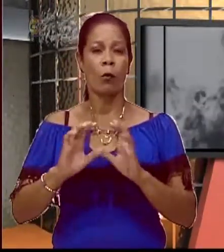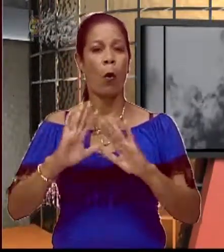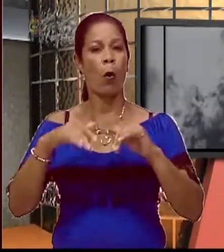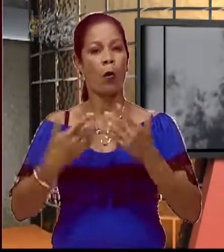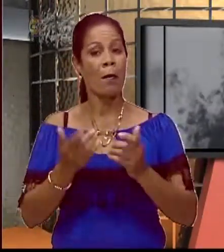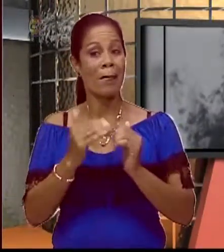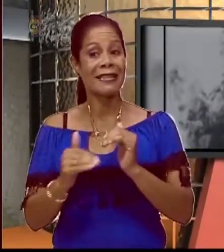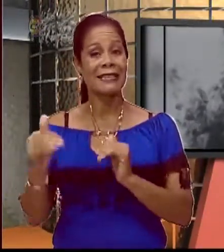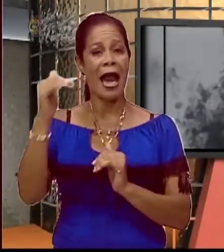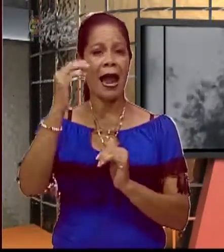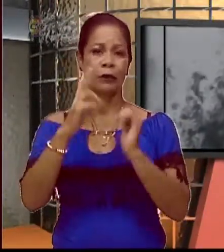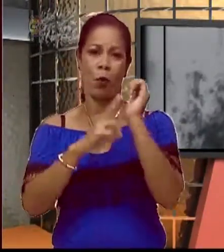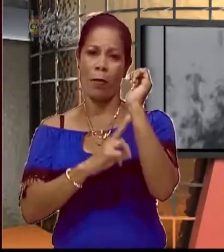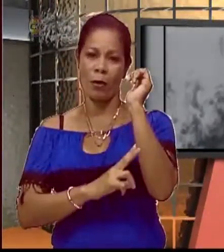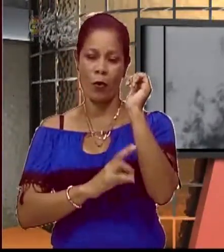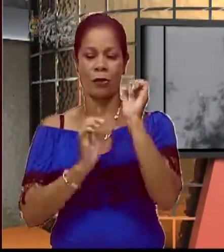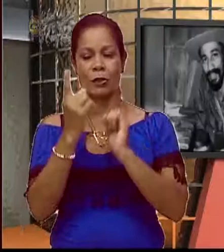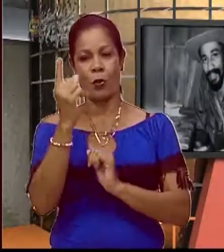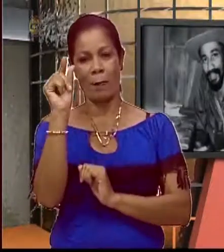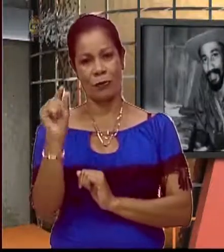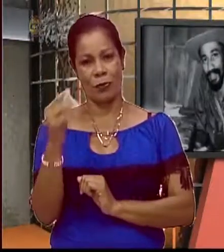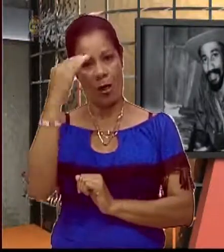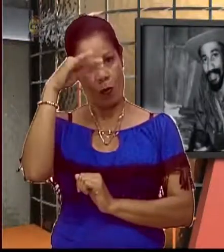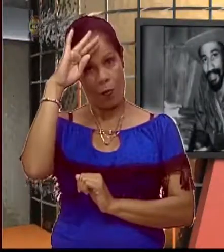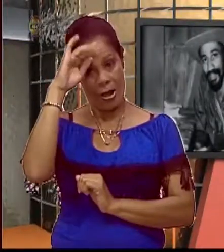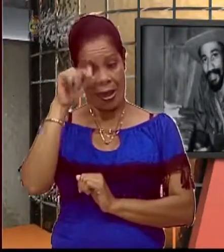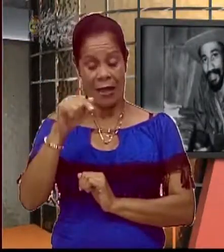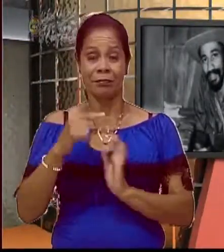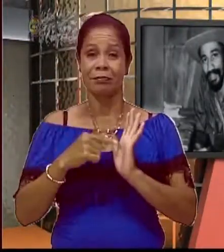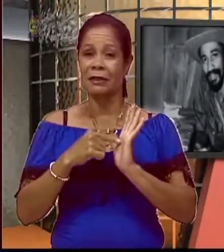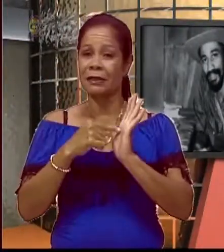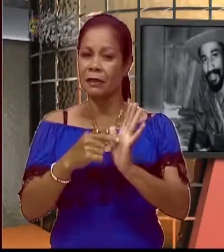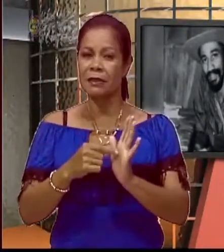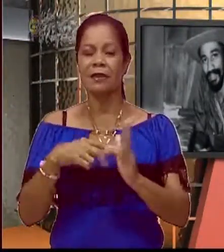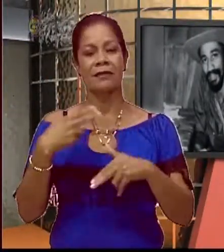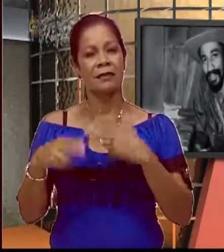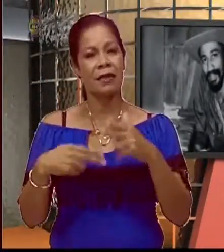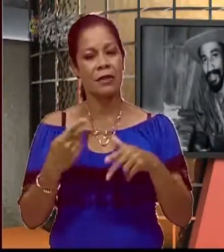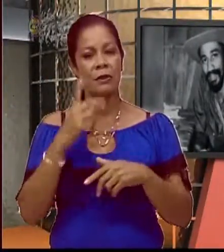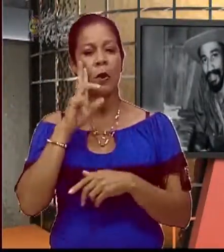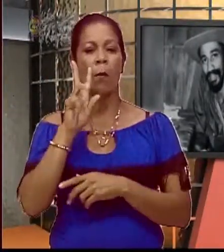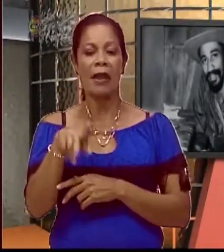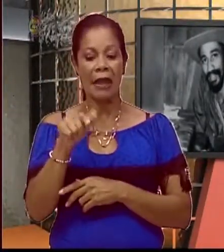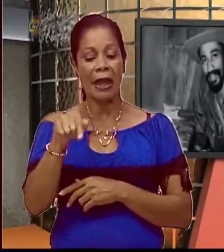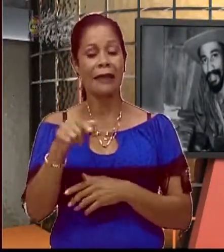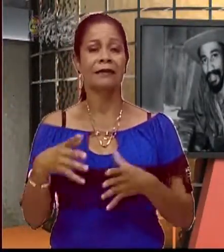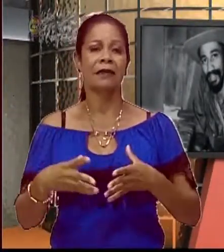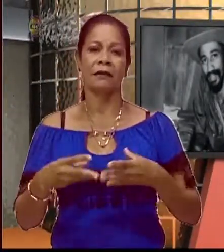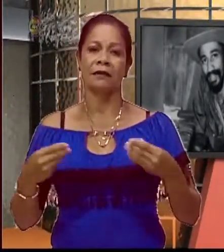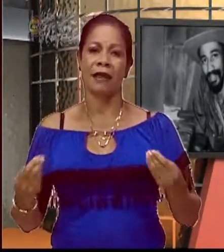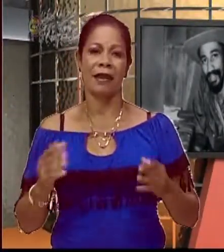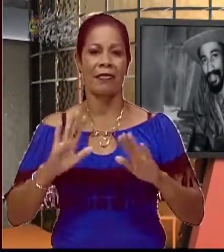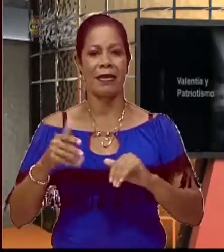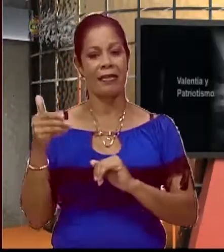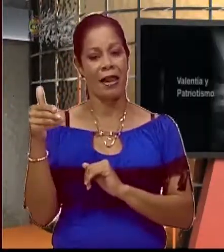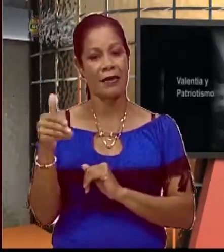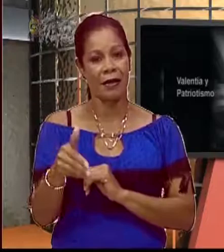valores de un cubano. Su presencia se hizo notar en nuestra tierra desde la llegada del yate Granma a